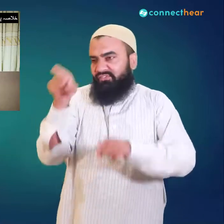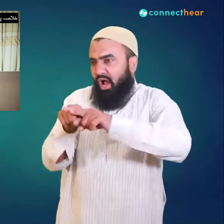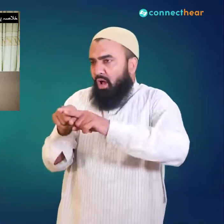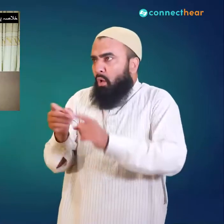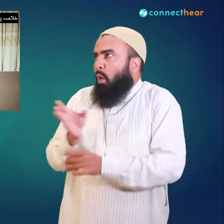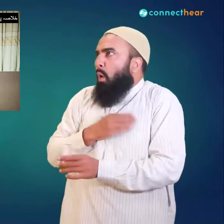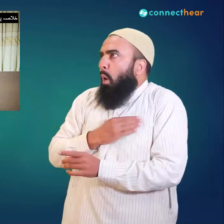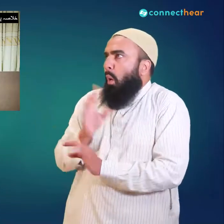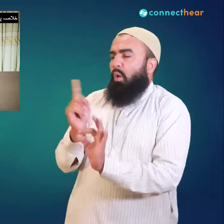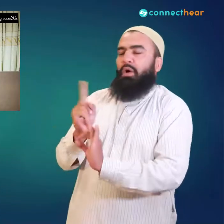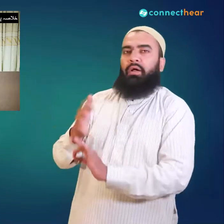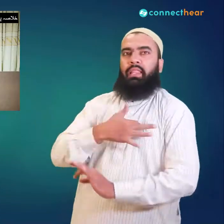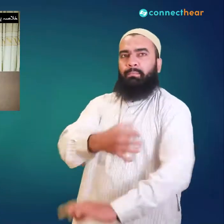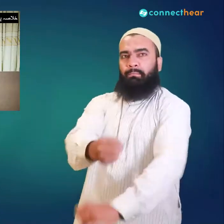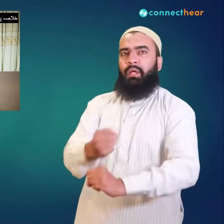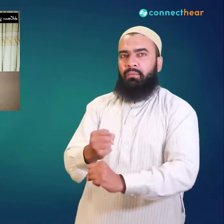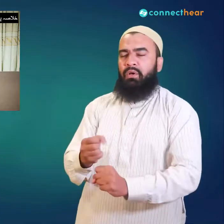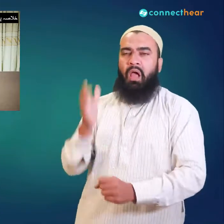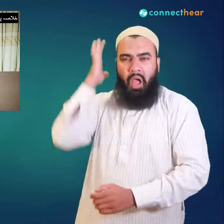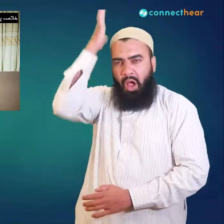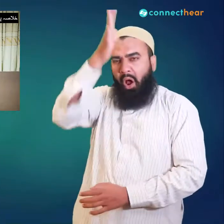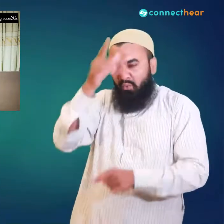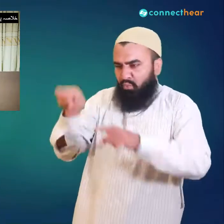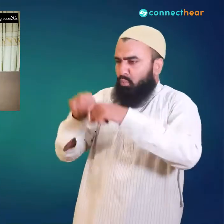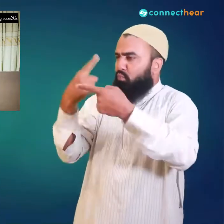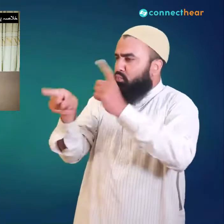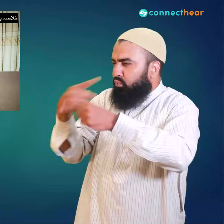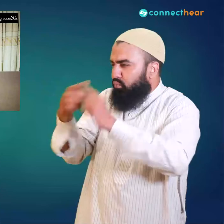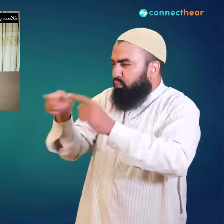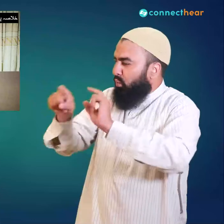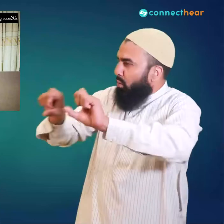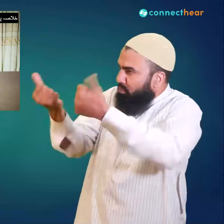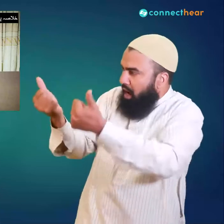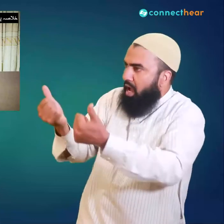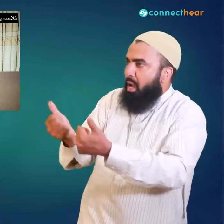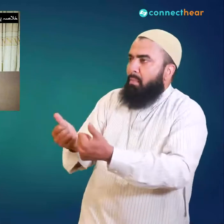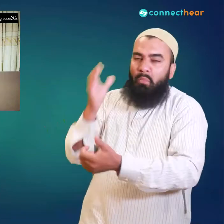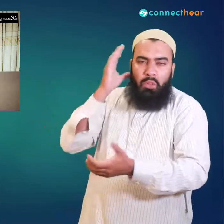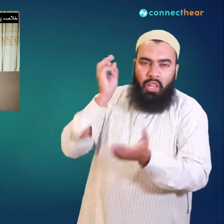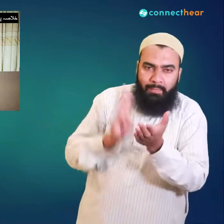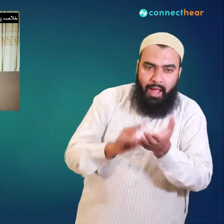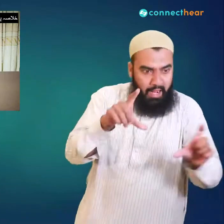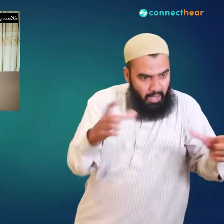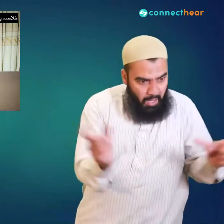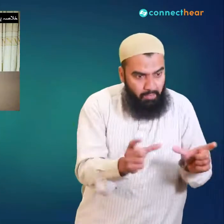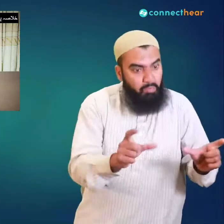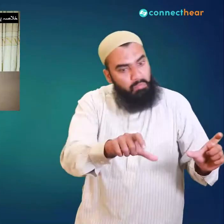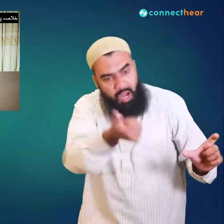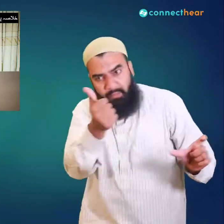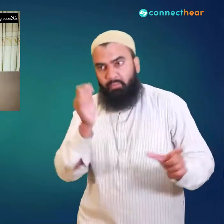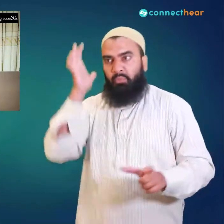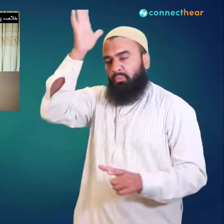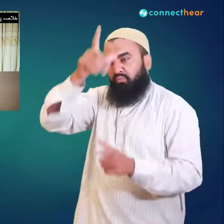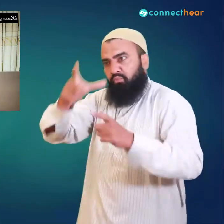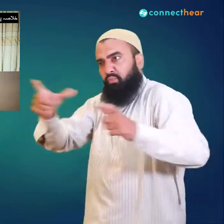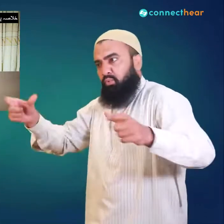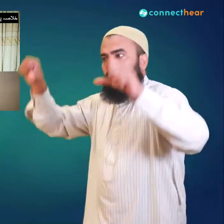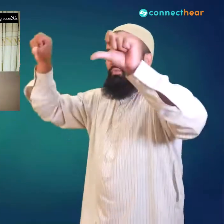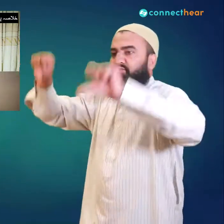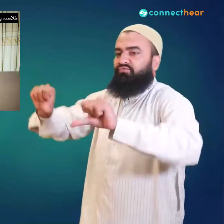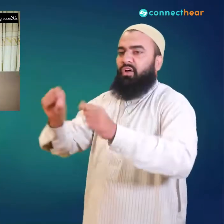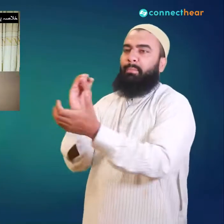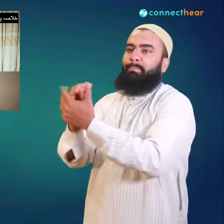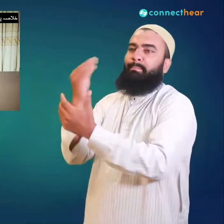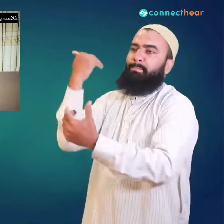سے بڑے ساز و سامان والوں پر غالب آ گئے، اور ان پر فاتح کی حیثیت سے اس دن میں اللہ رب العزت